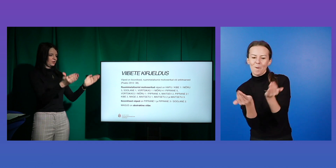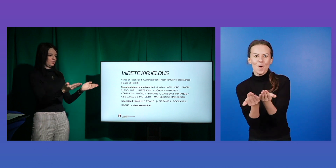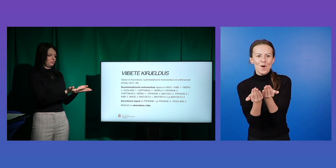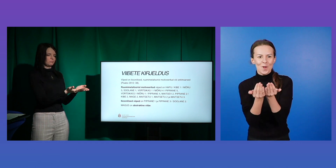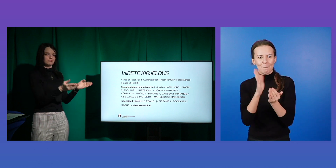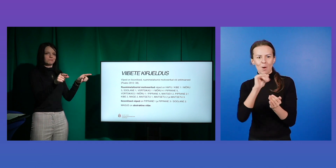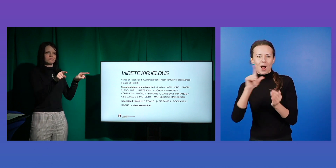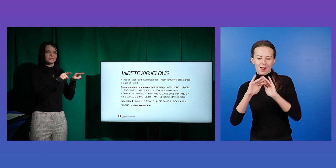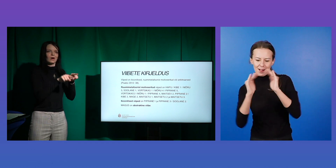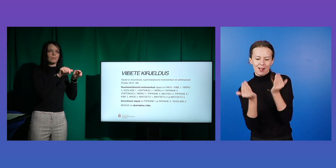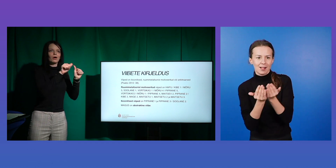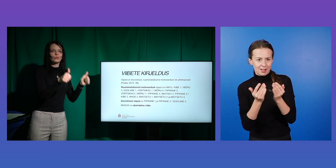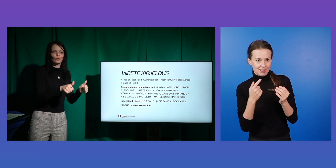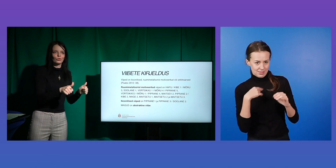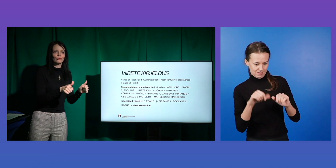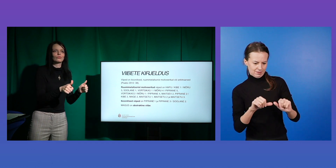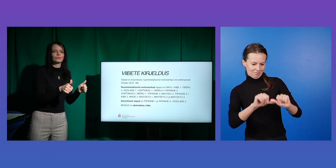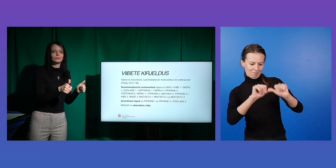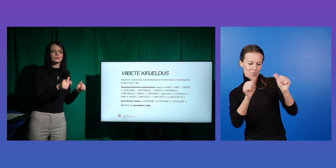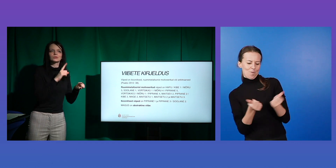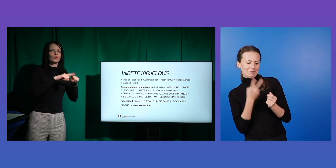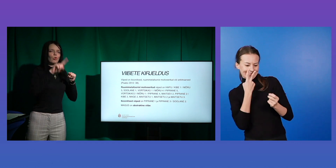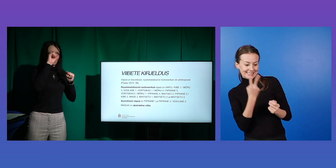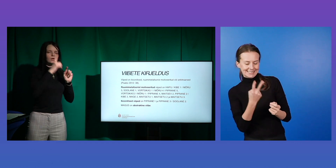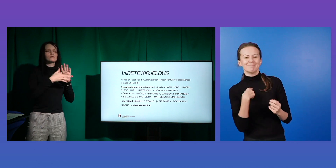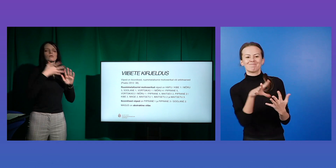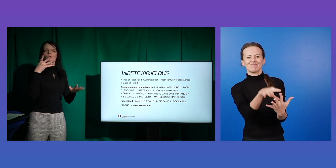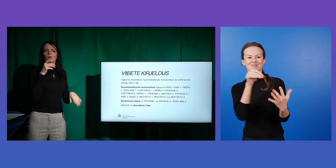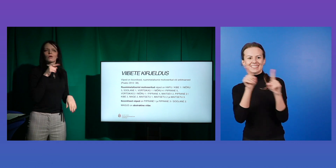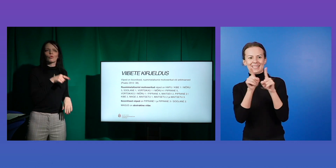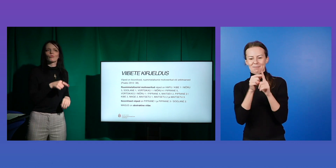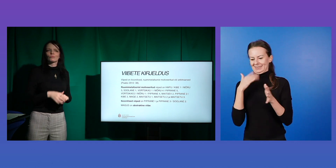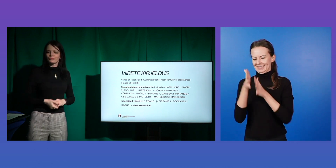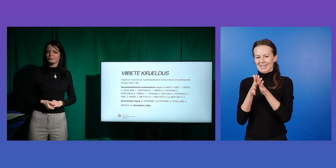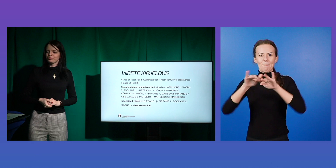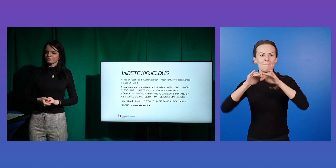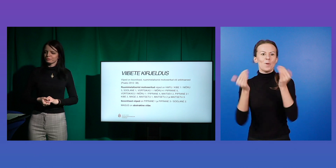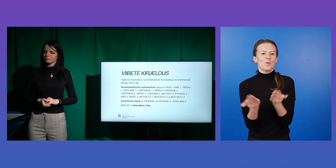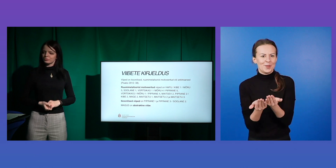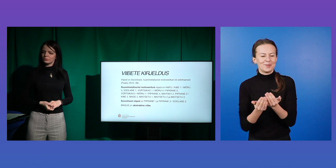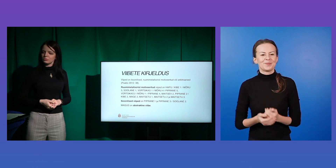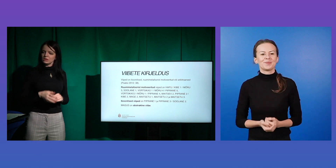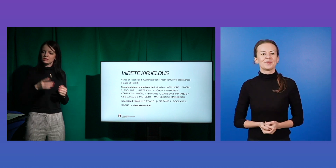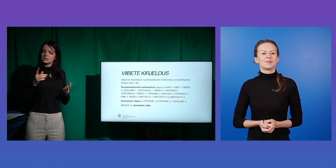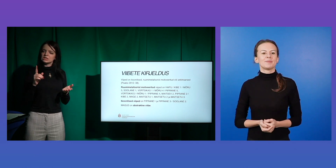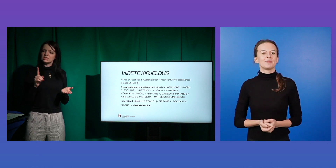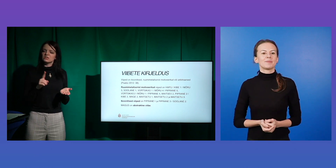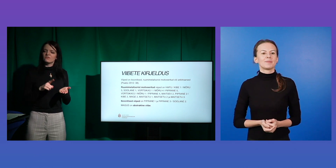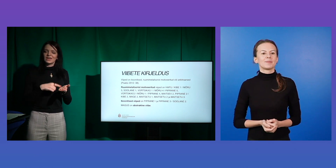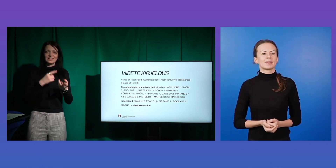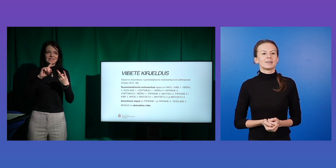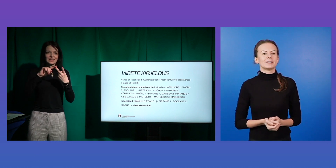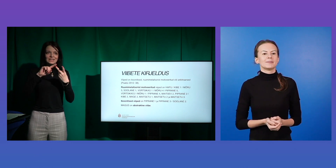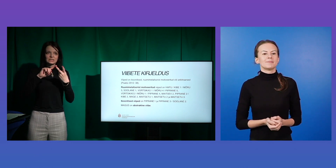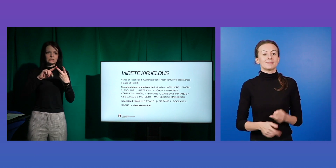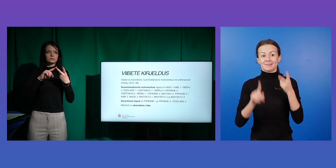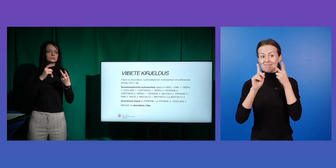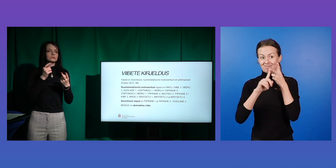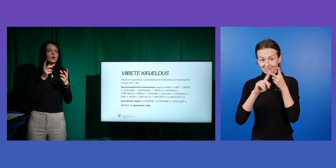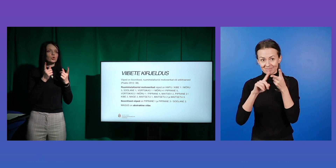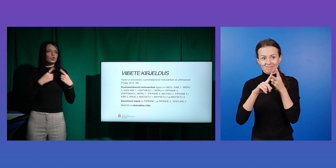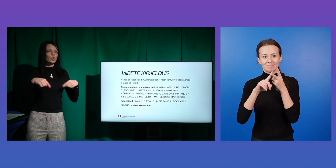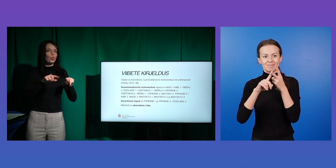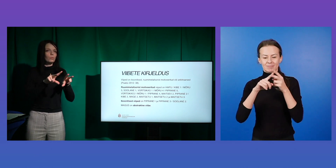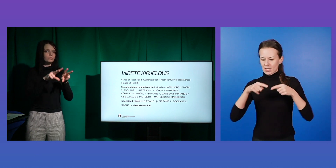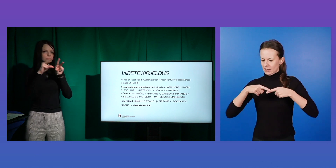Tegelikult päris elus on ta ka sellise kujuga nagu ma viiplen. Et selle kuju järgi saab kohe aru, millest siis jutt on. See